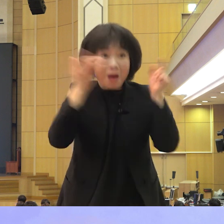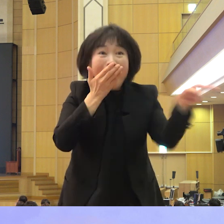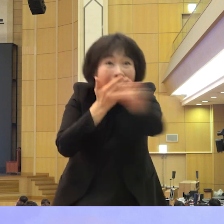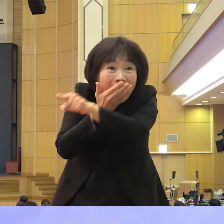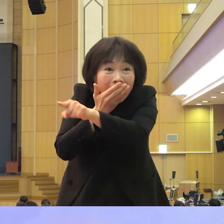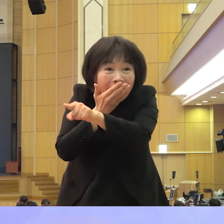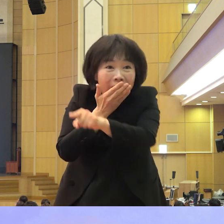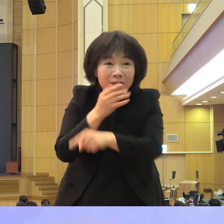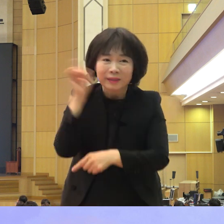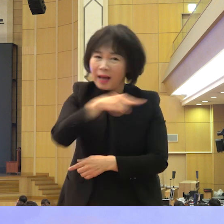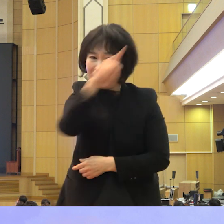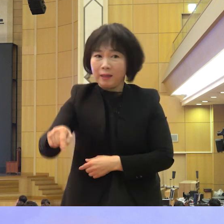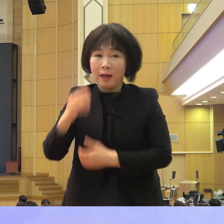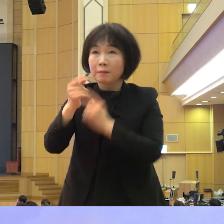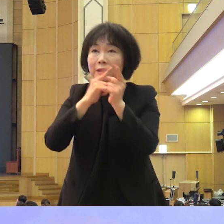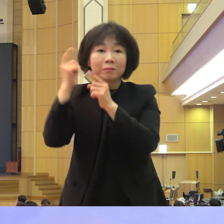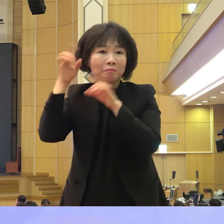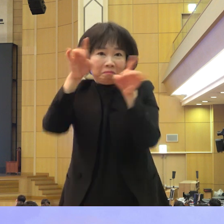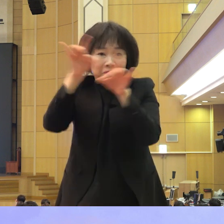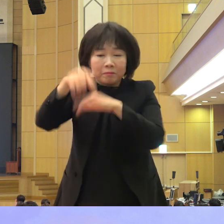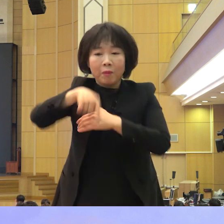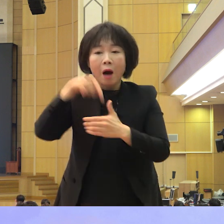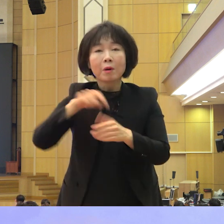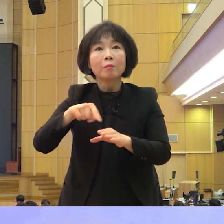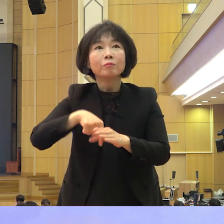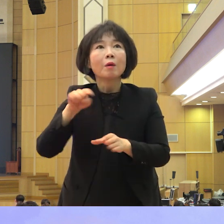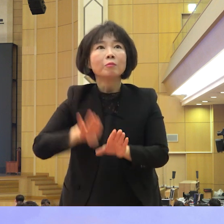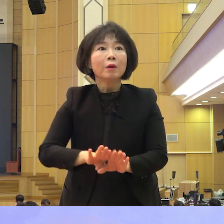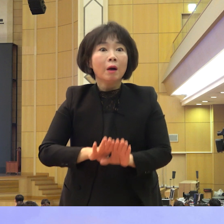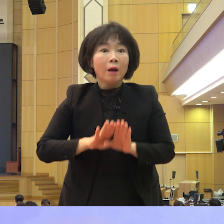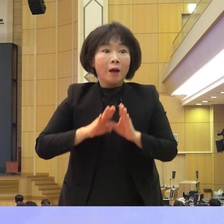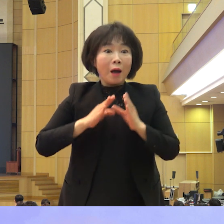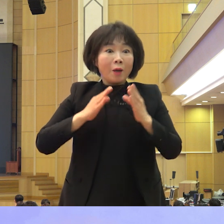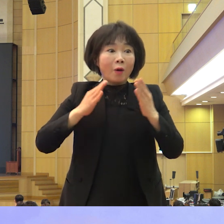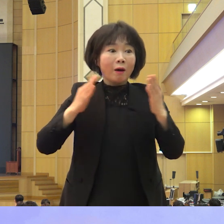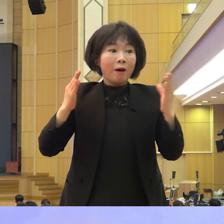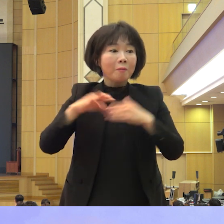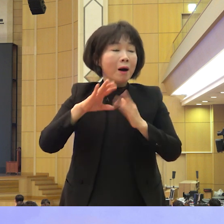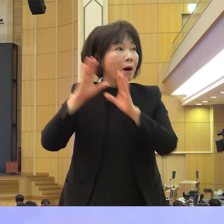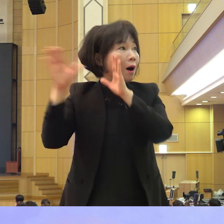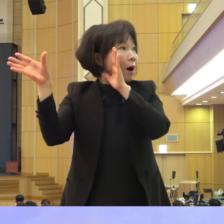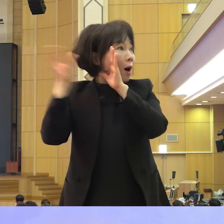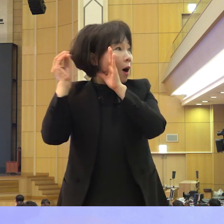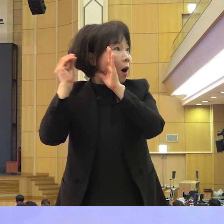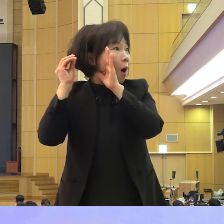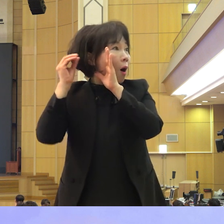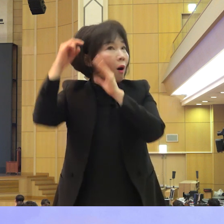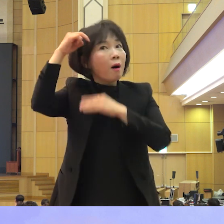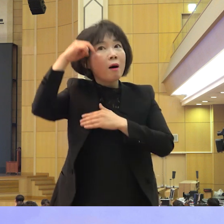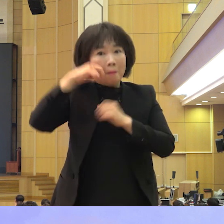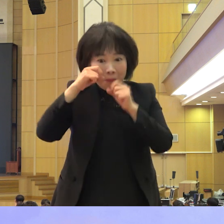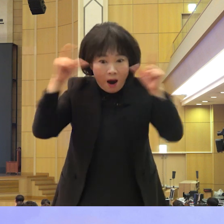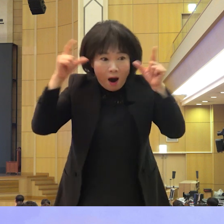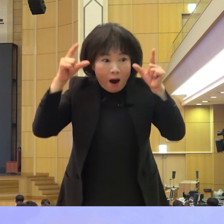영의 말씀이요 하나님 말씀이기 때문에, 영적인 거기 때문에 육적인 지식 가지고 알 수가